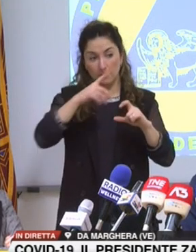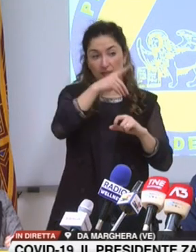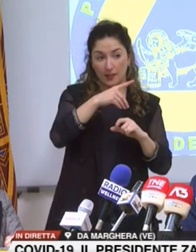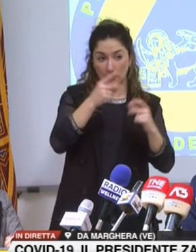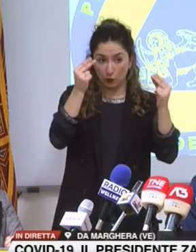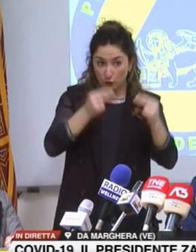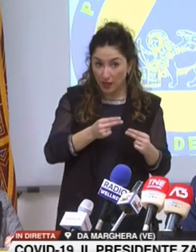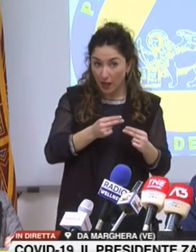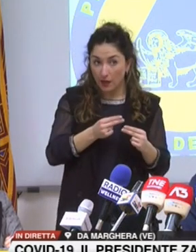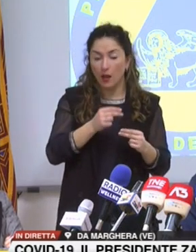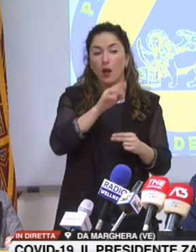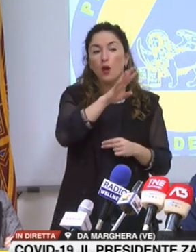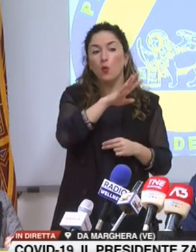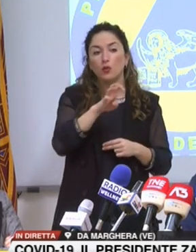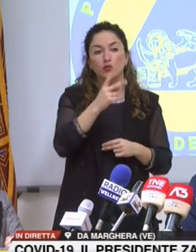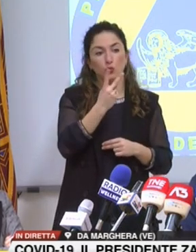Pfizer saranno